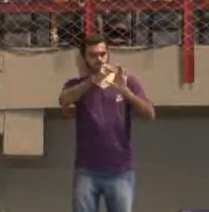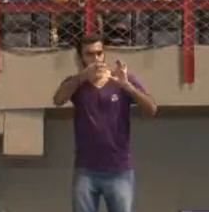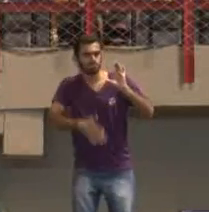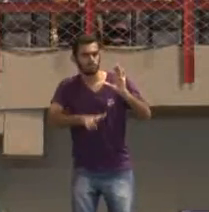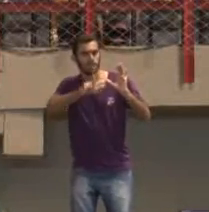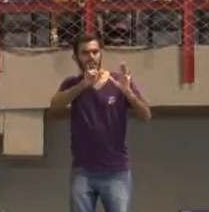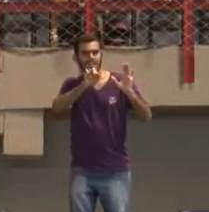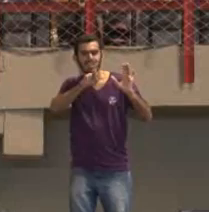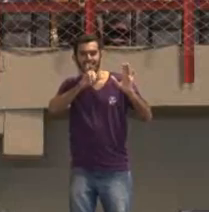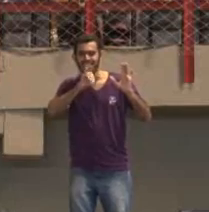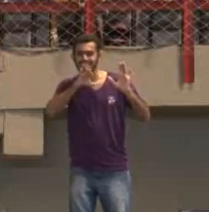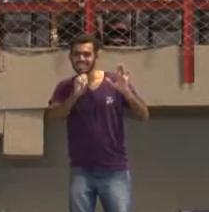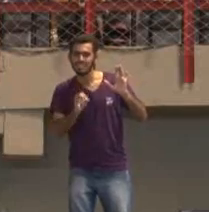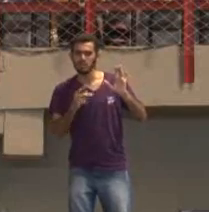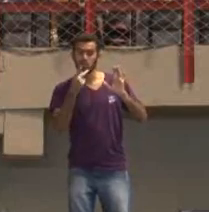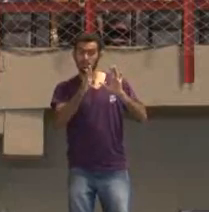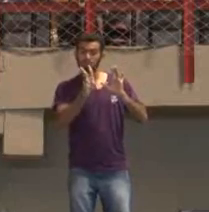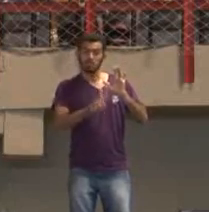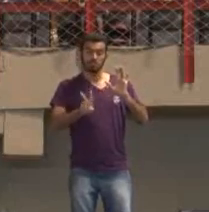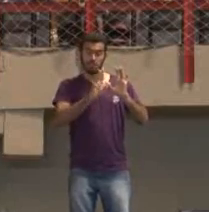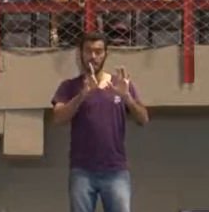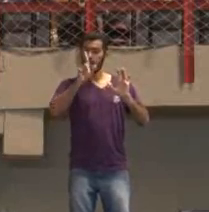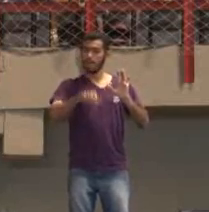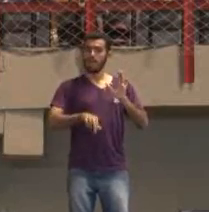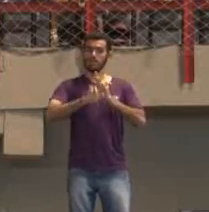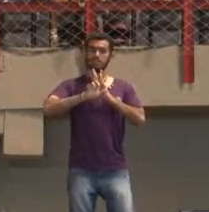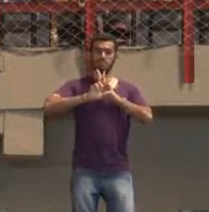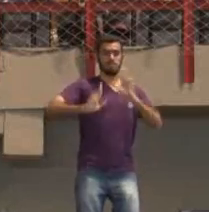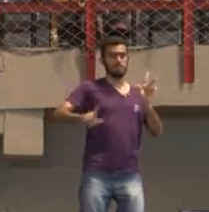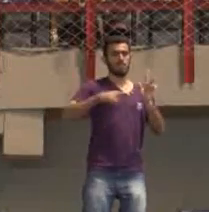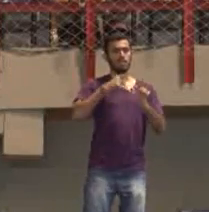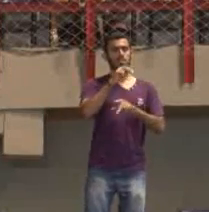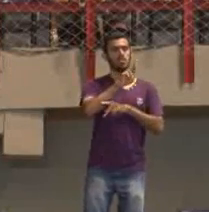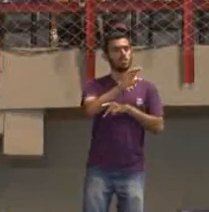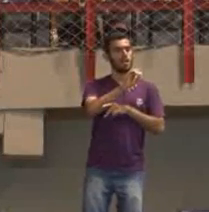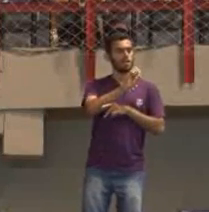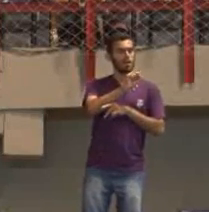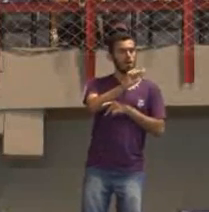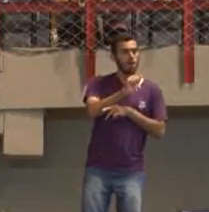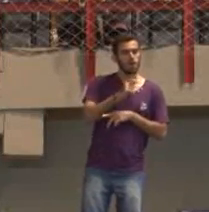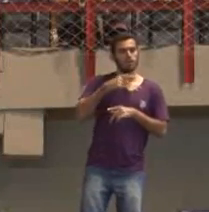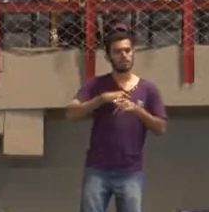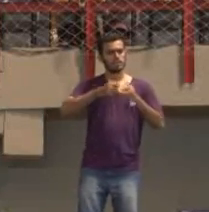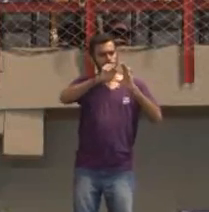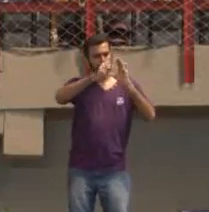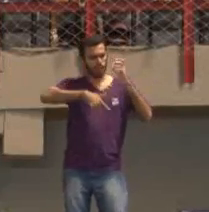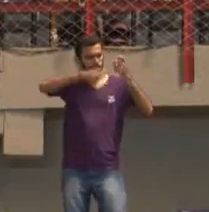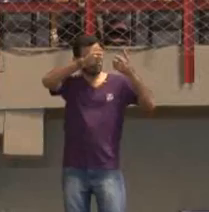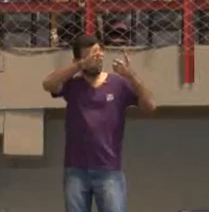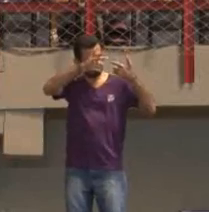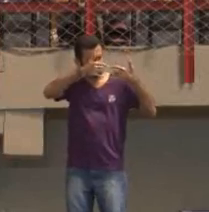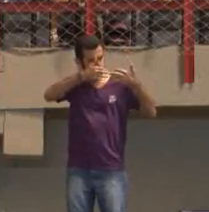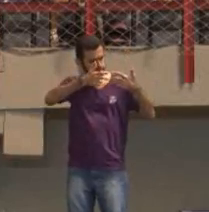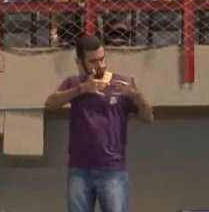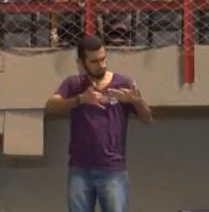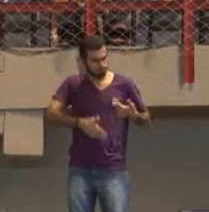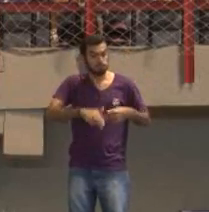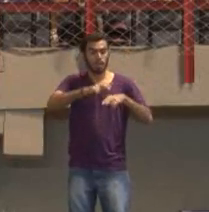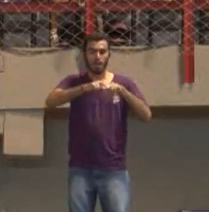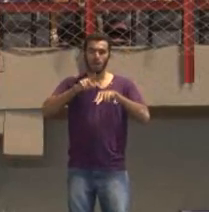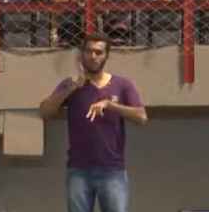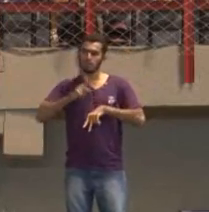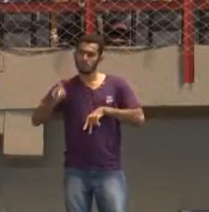é gênero lírico, é gênero em prosa, dissertativo, argumentativo. Por isso que o professor vai tirar lá o seu